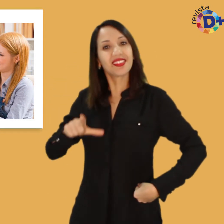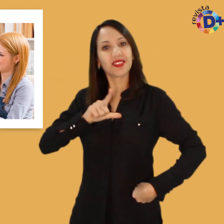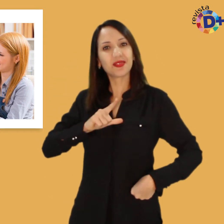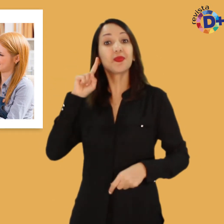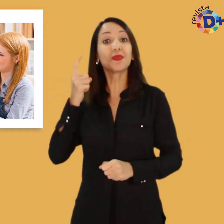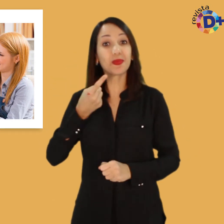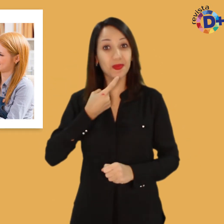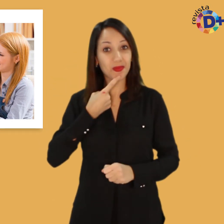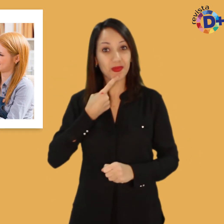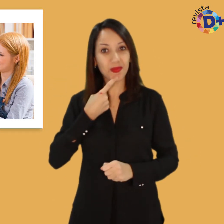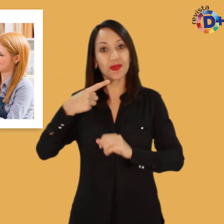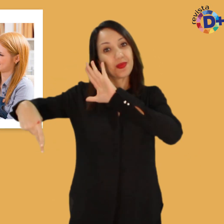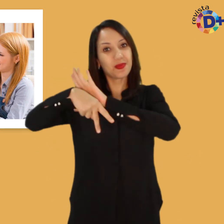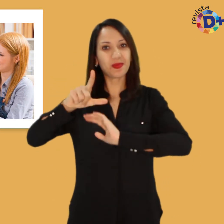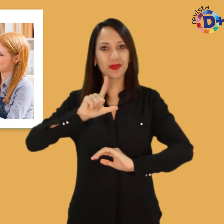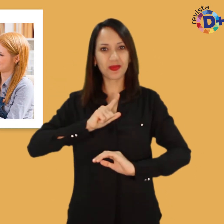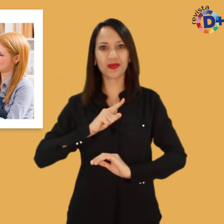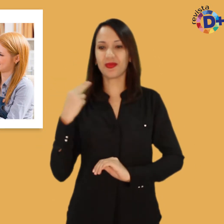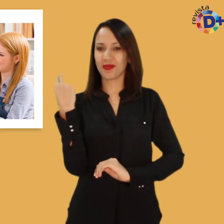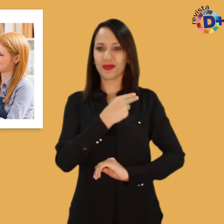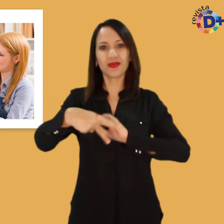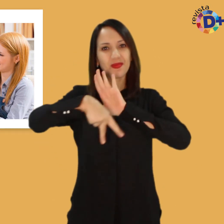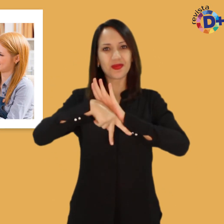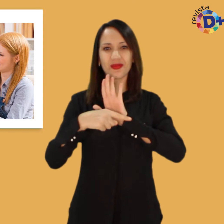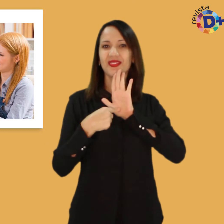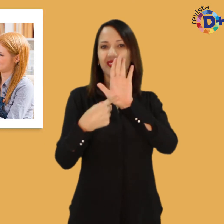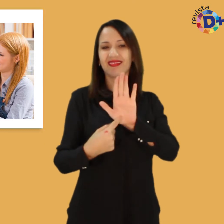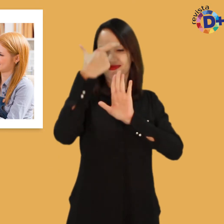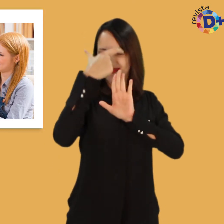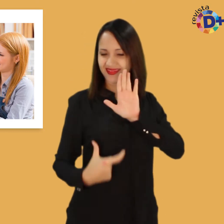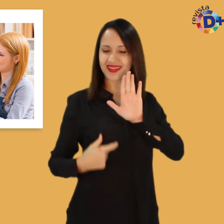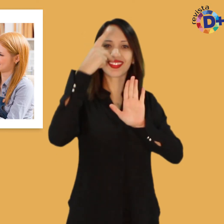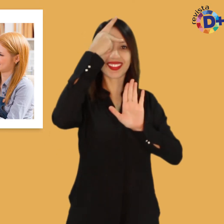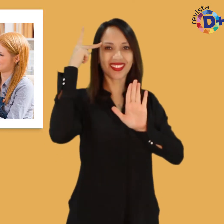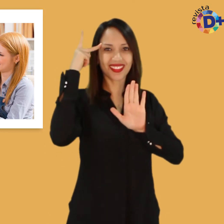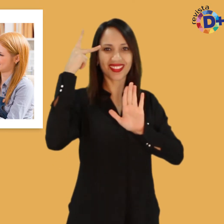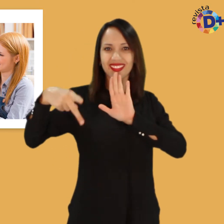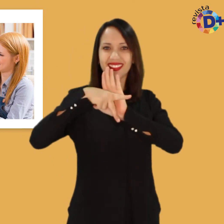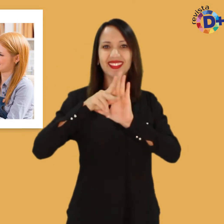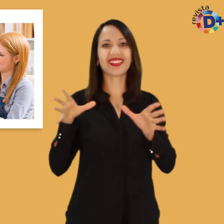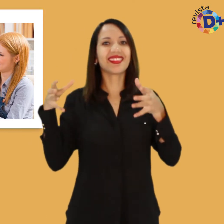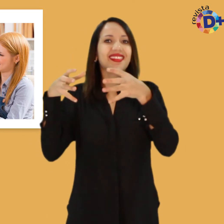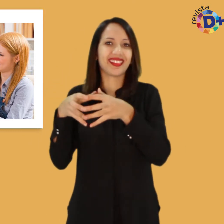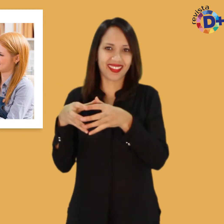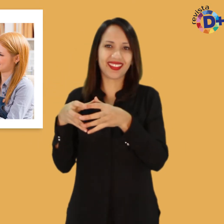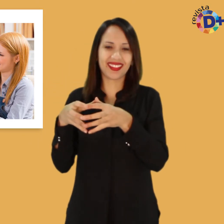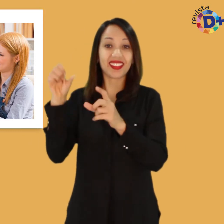surdos são possuidores de nomes próprios que os identificam como pessoas pertencentes a uma determinada classe